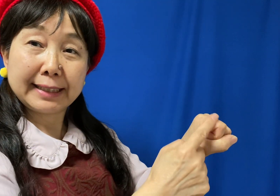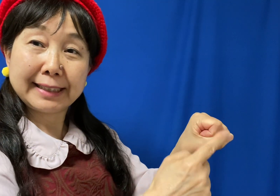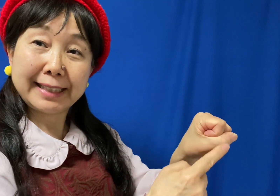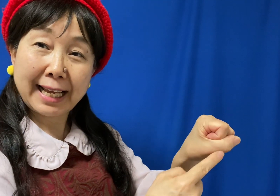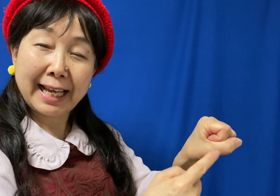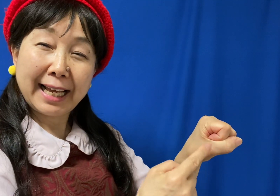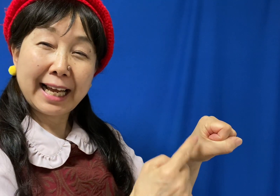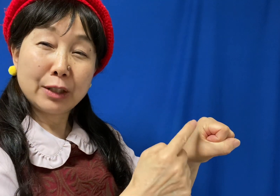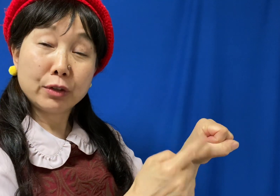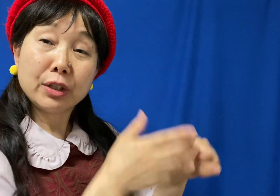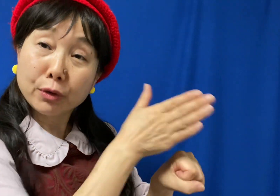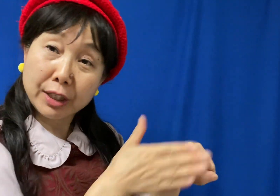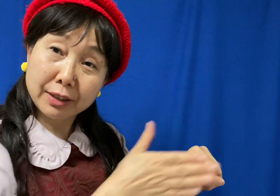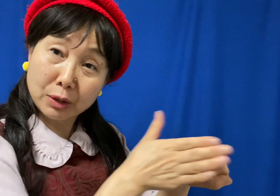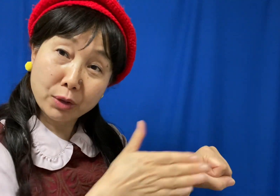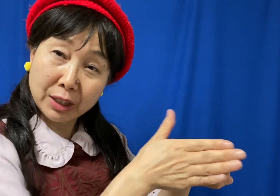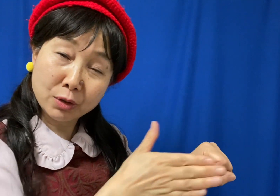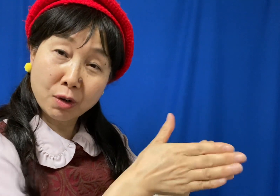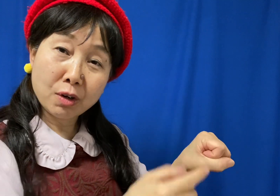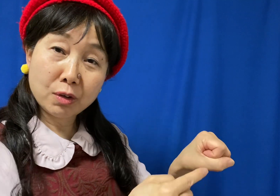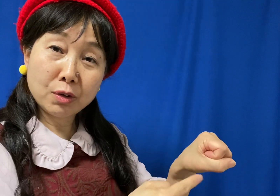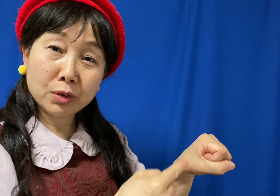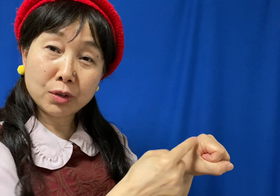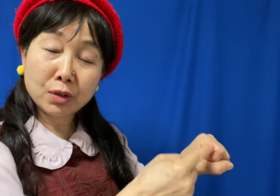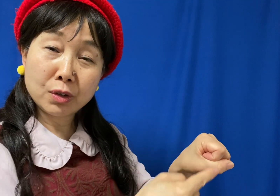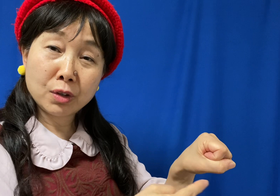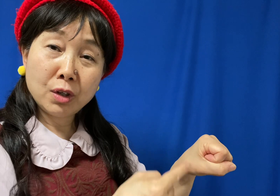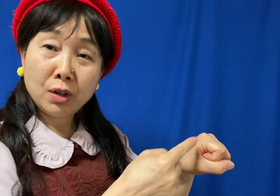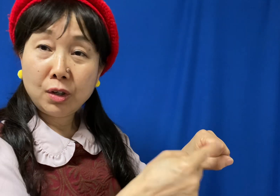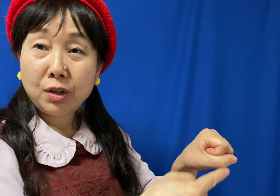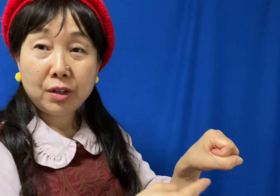ね、木を切った時のこの、